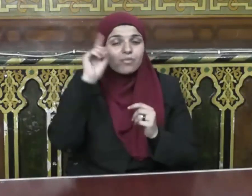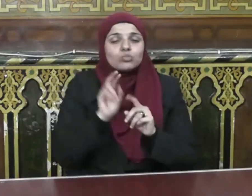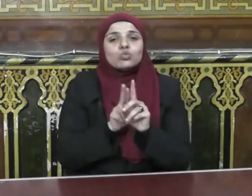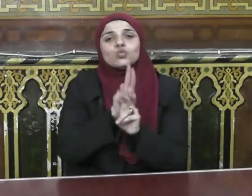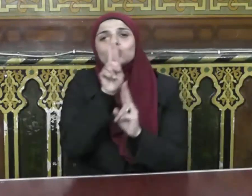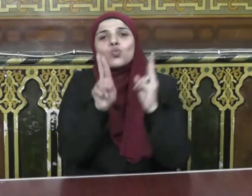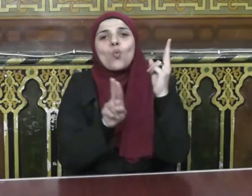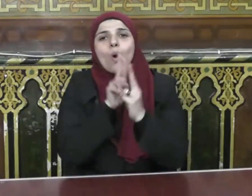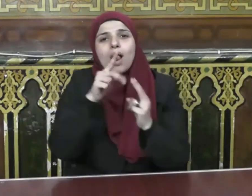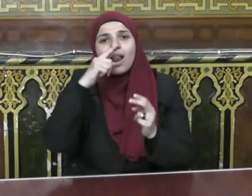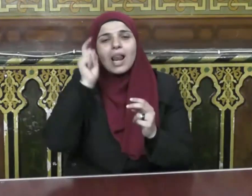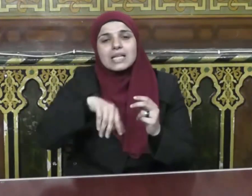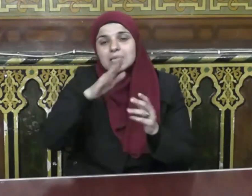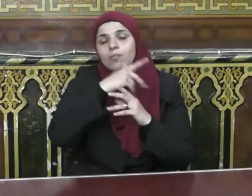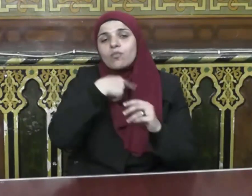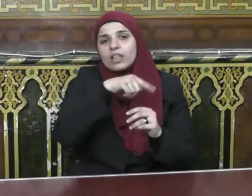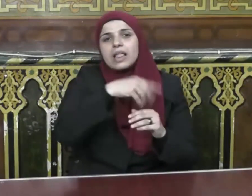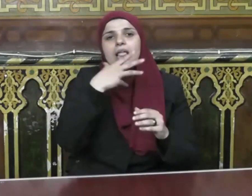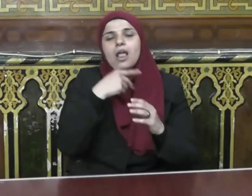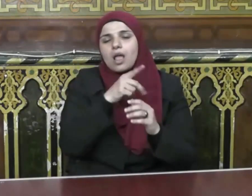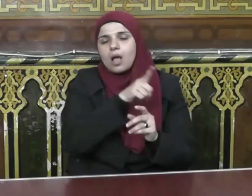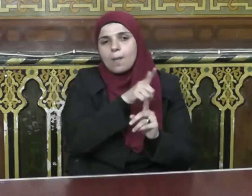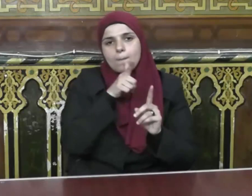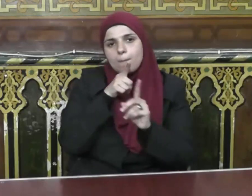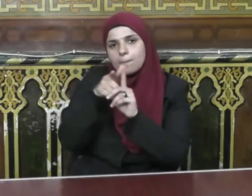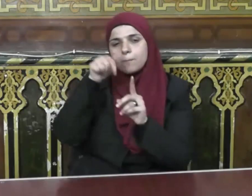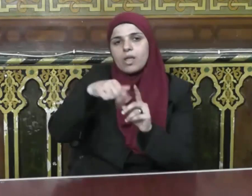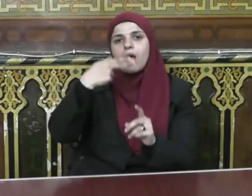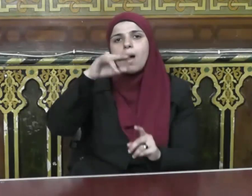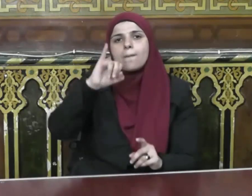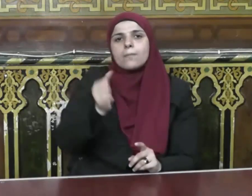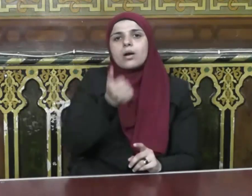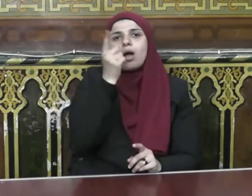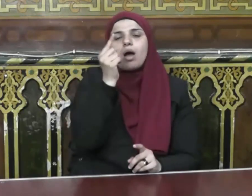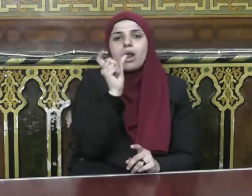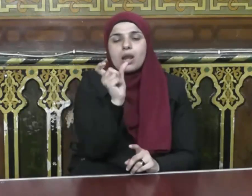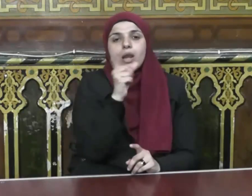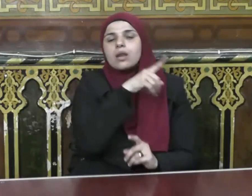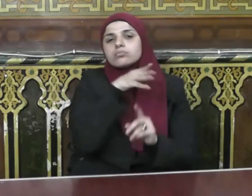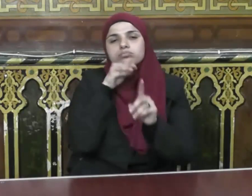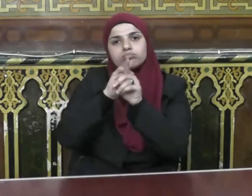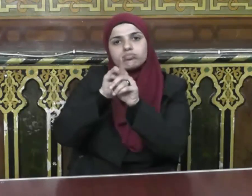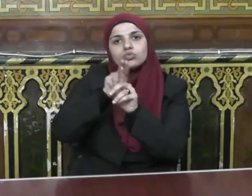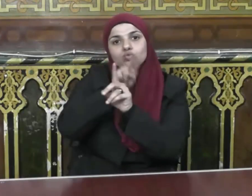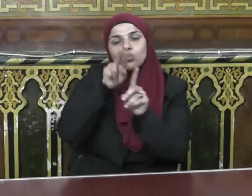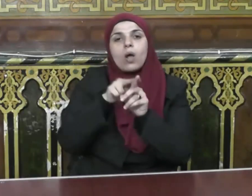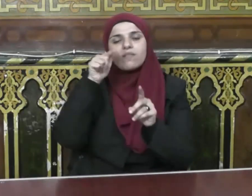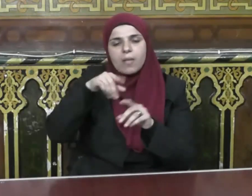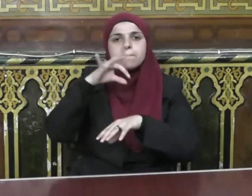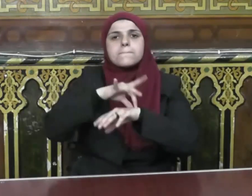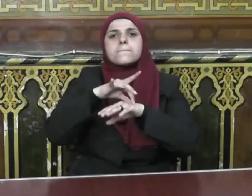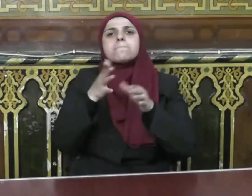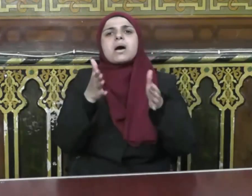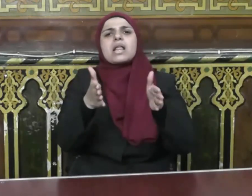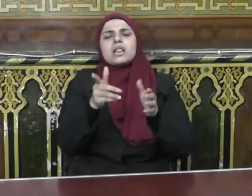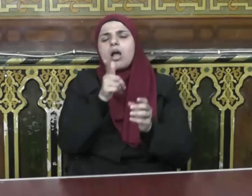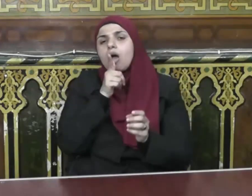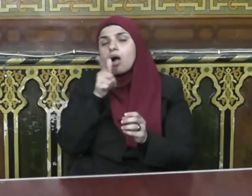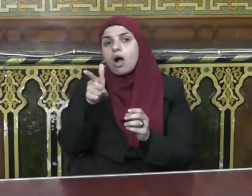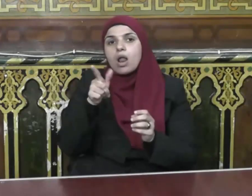وسلم عمران ابن حصين رضي الله تعالى عنه عندما كان مريضا فقال له: صل